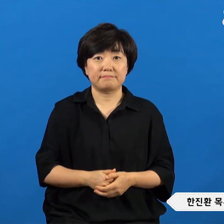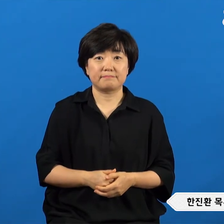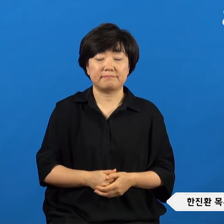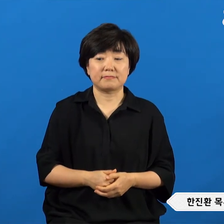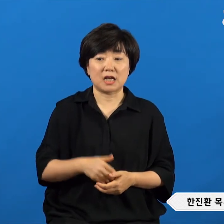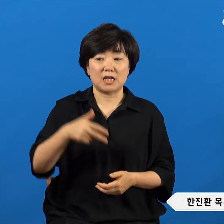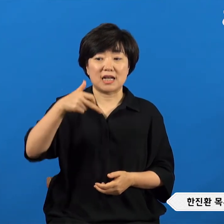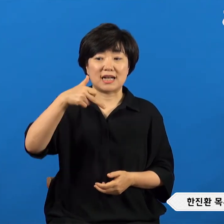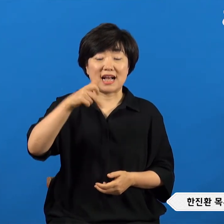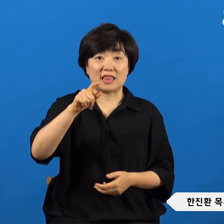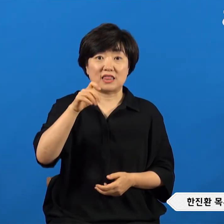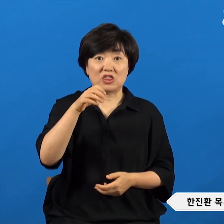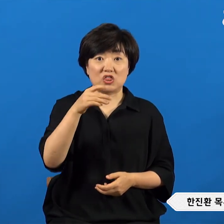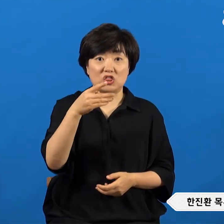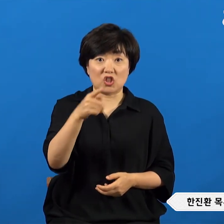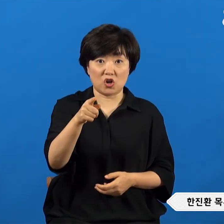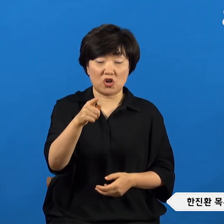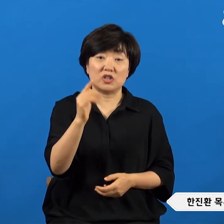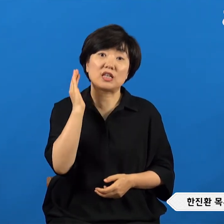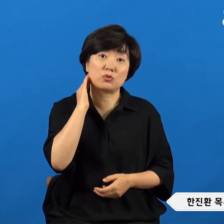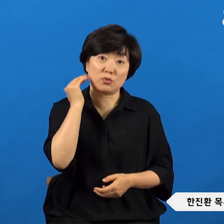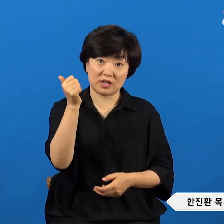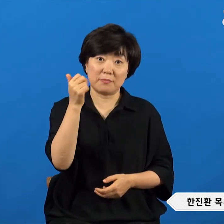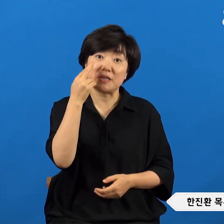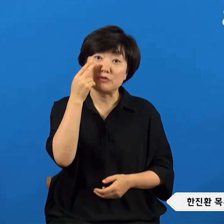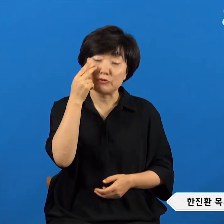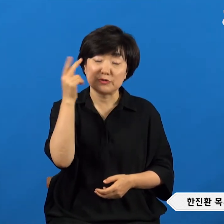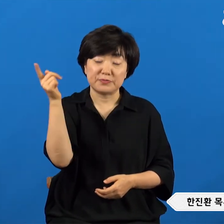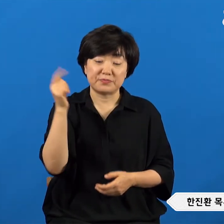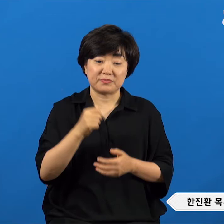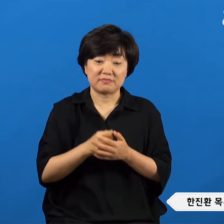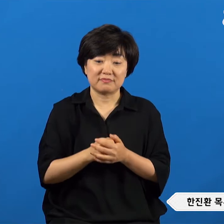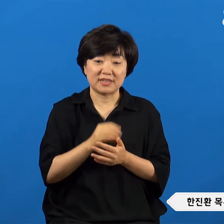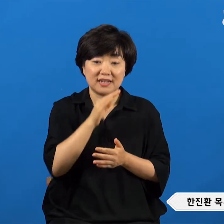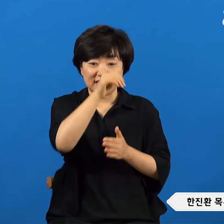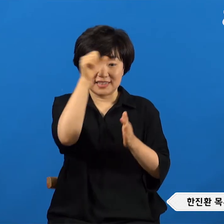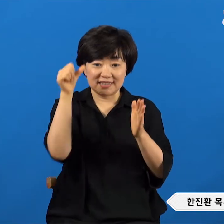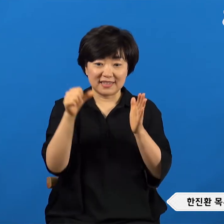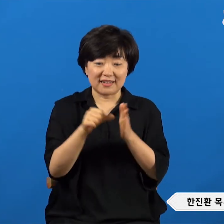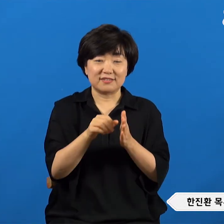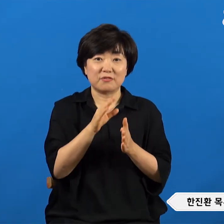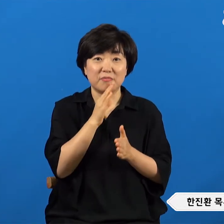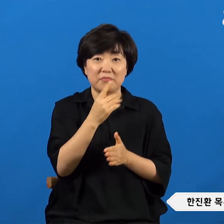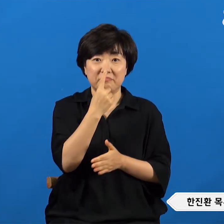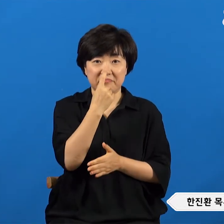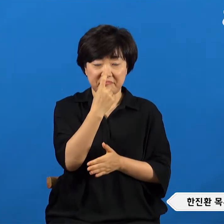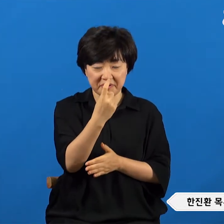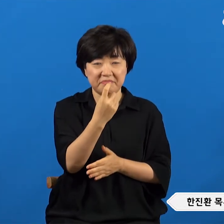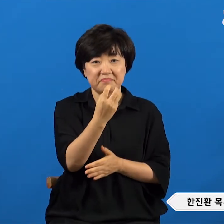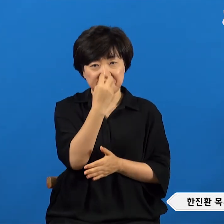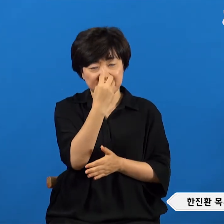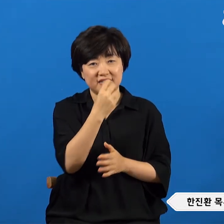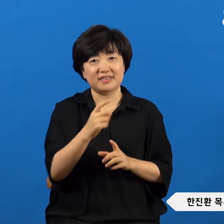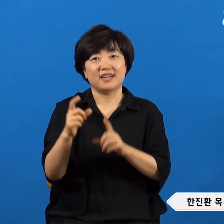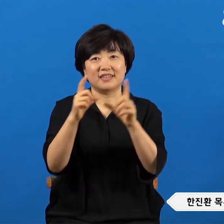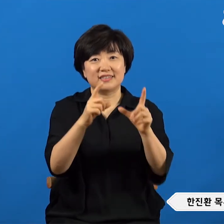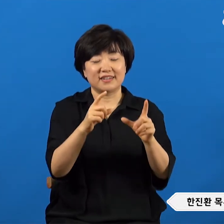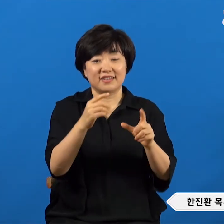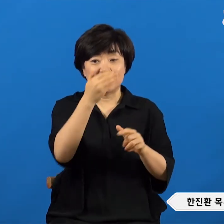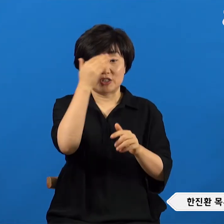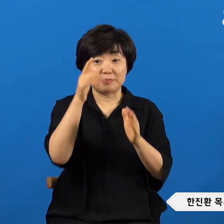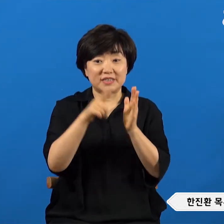지미 카터 전 대통령은 인생을 진짜로 멋지게 사는 분입니다. 그분은 젊어서